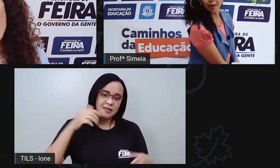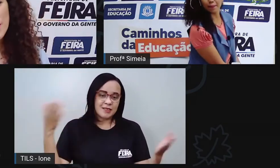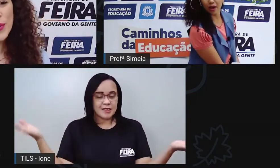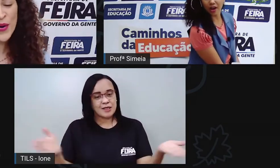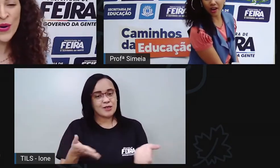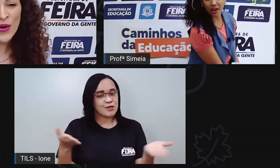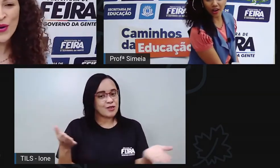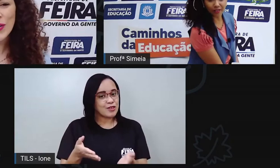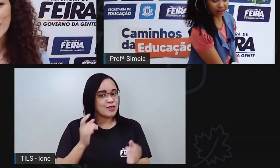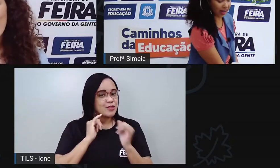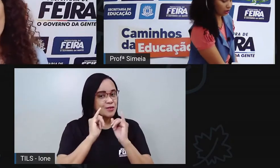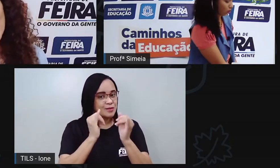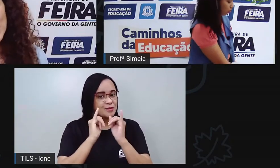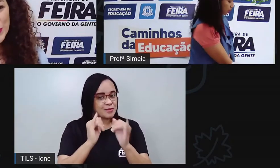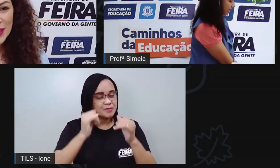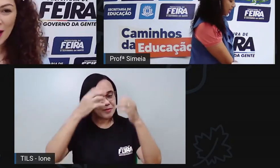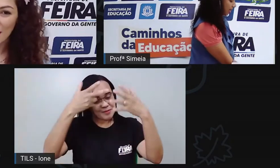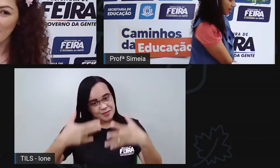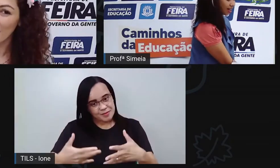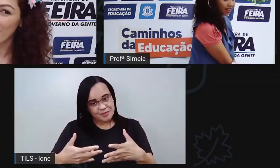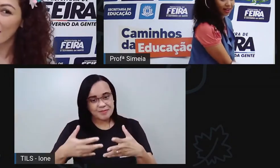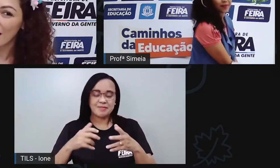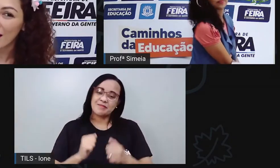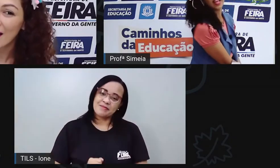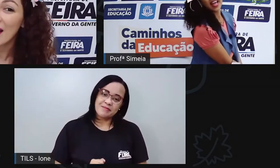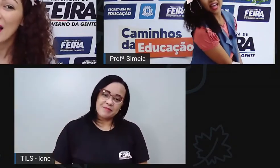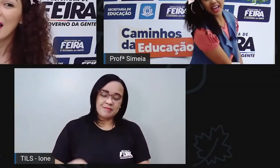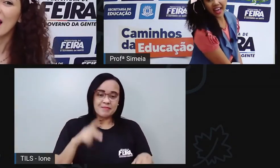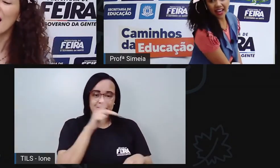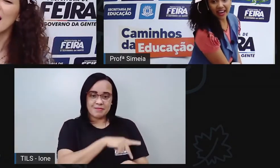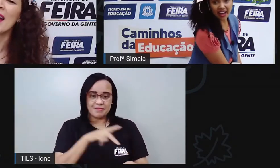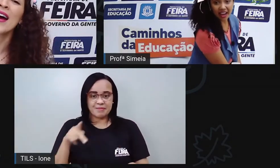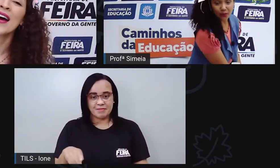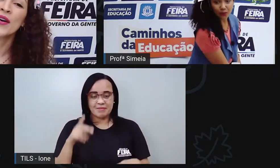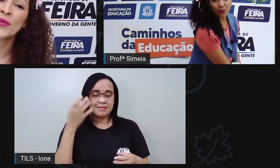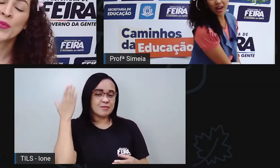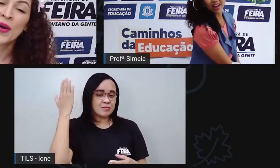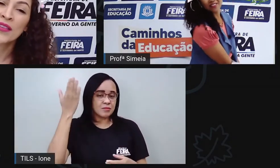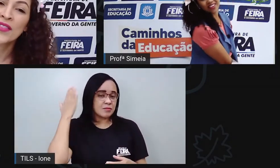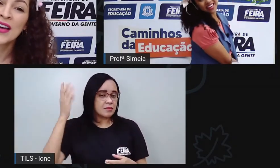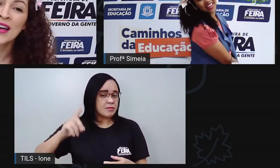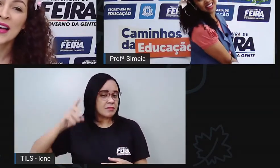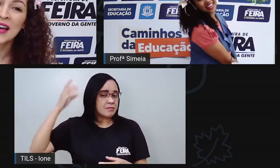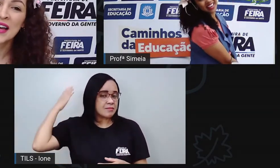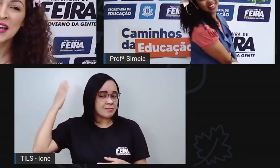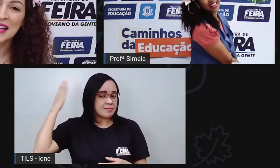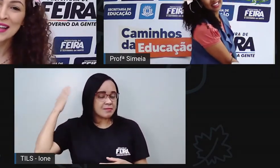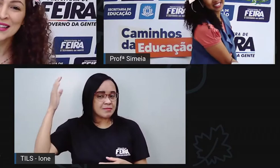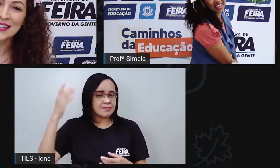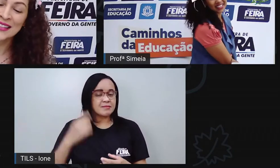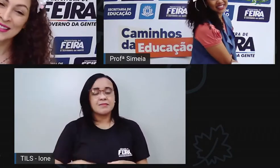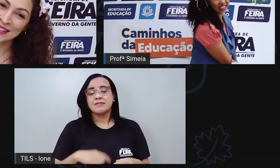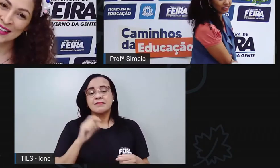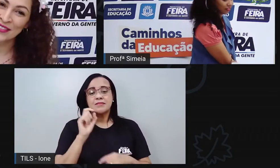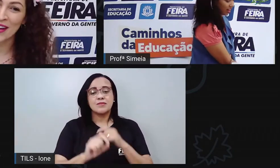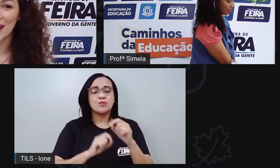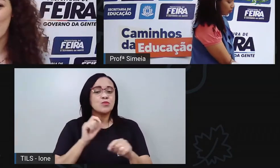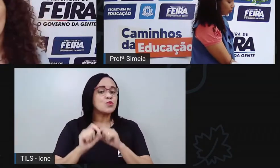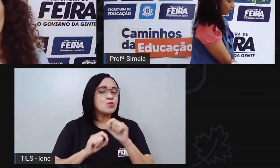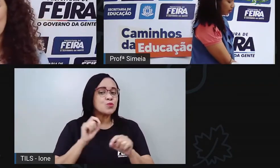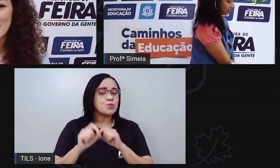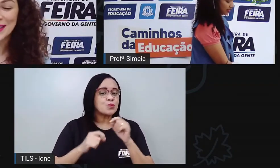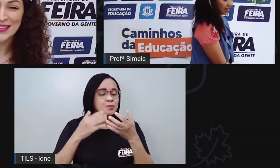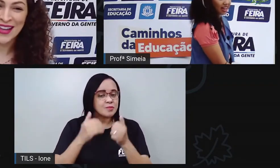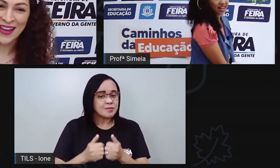que a Dó vai contar. Era uma vez, assim